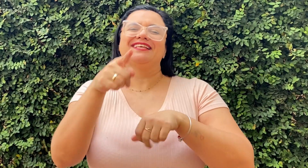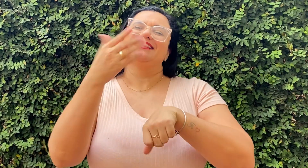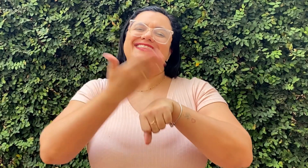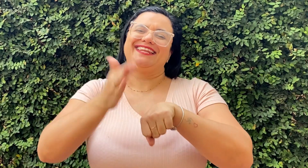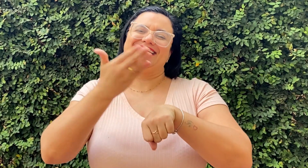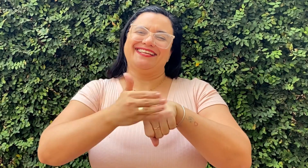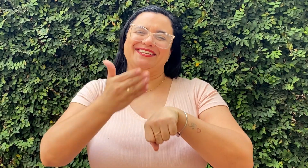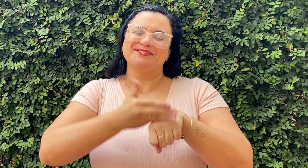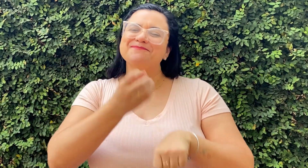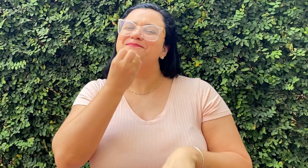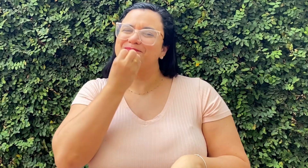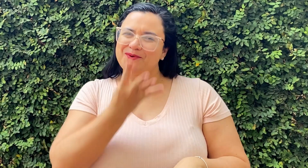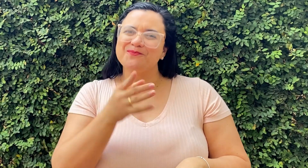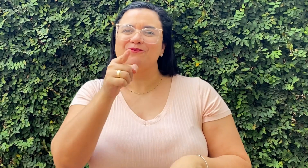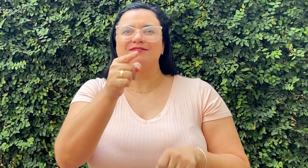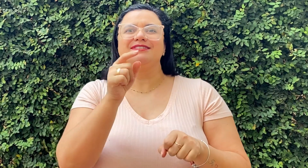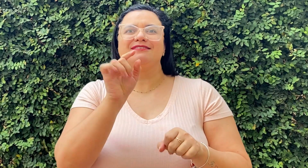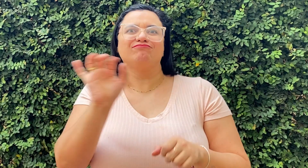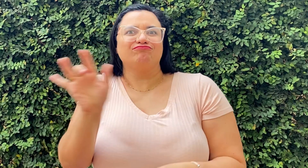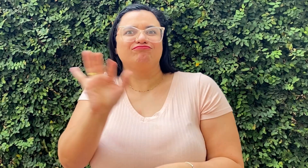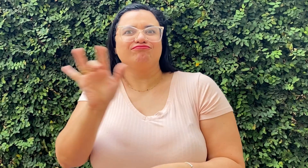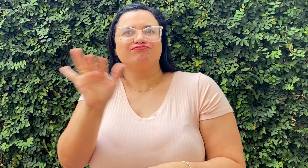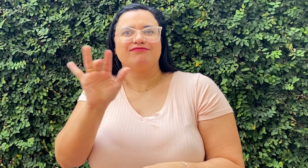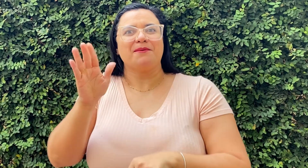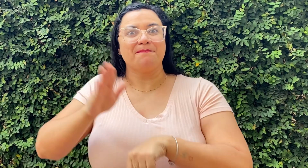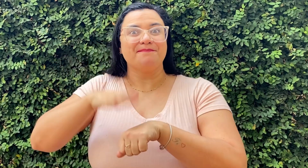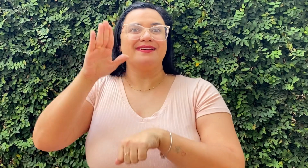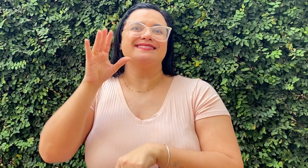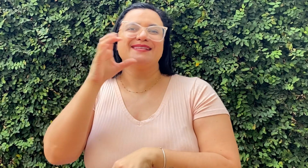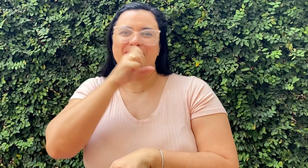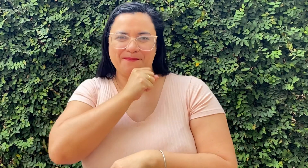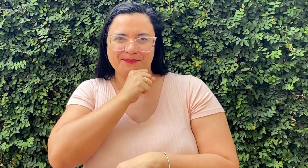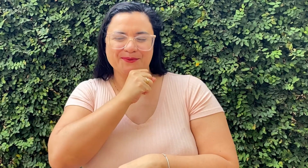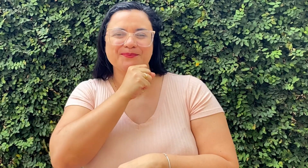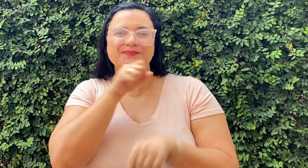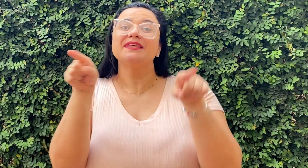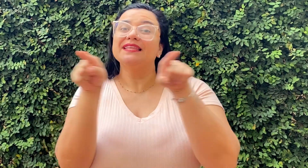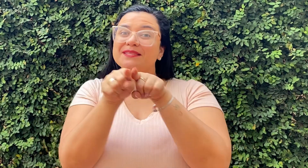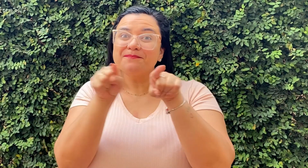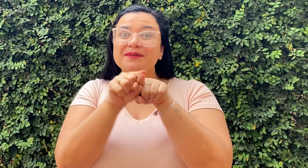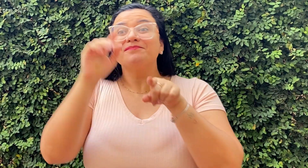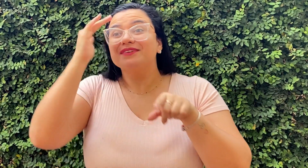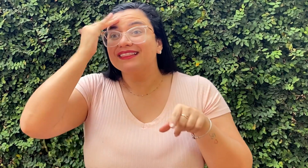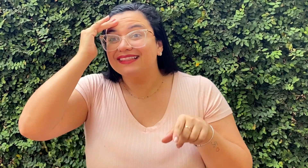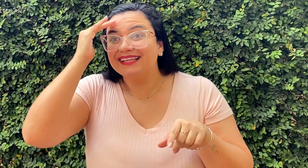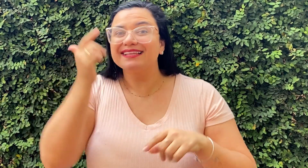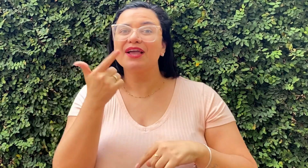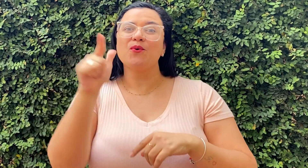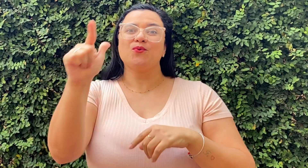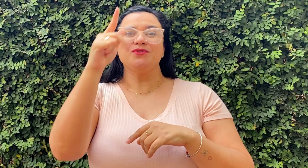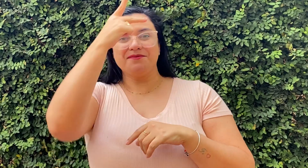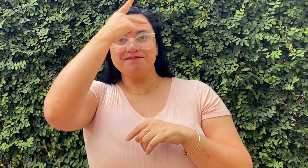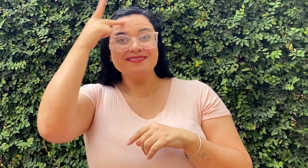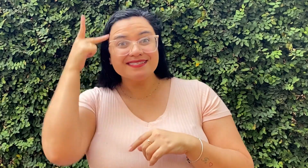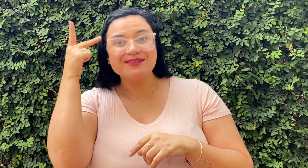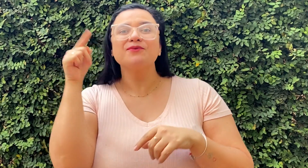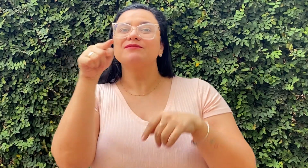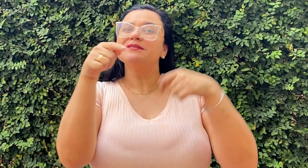seus amigos. E aí você vai pegando mais velocidade na datilologia. E também para você entender uma outra pessoa,